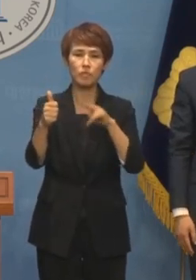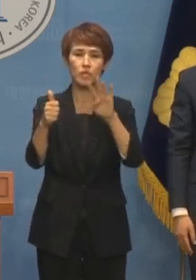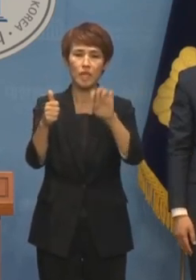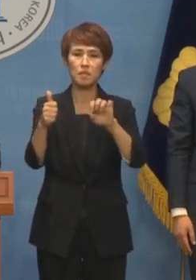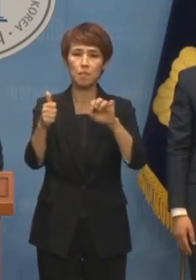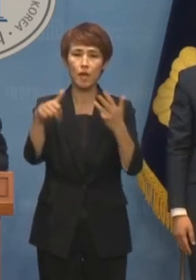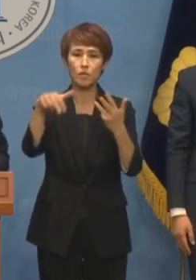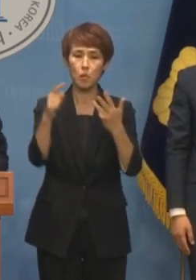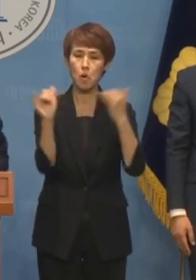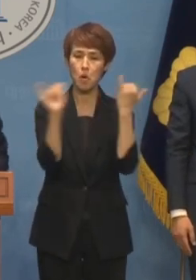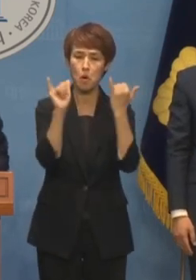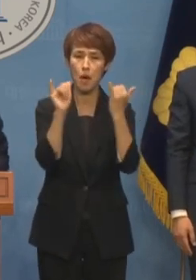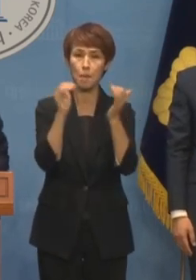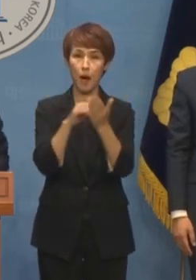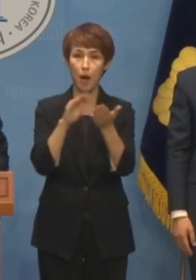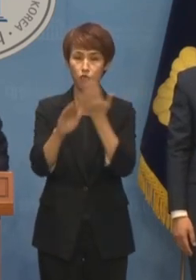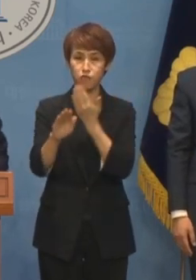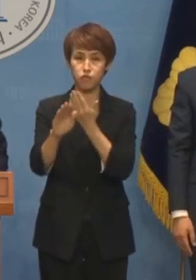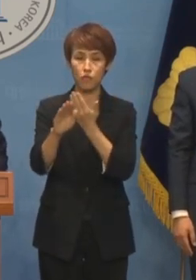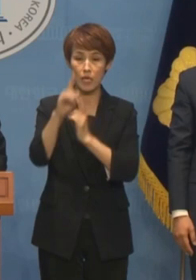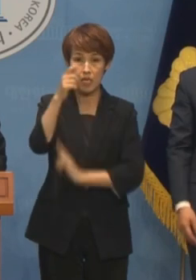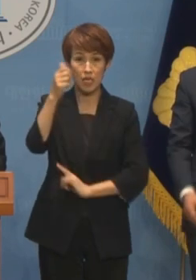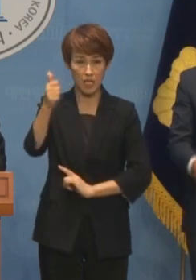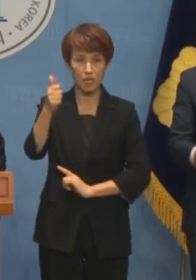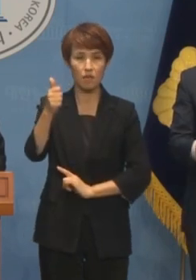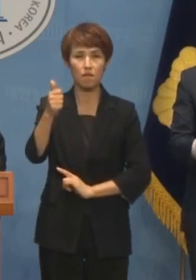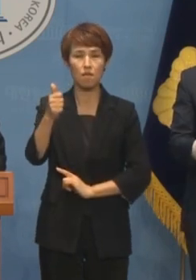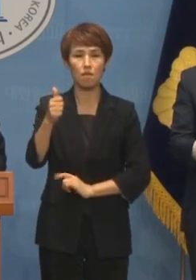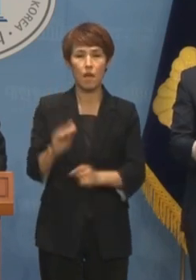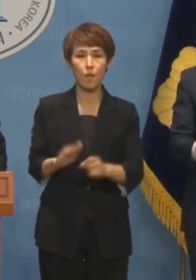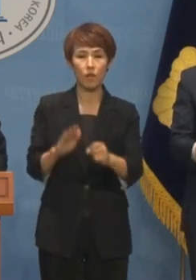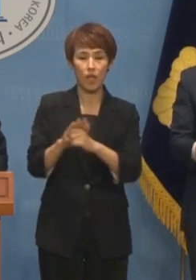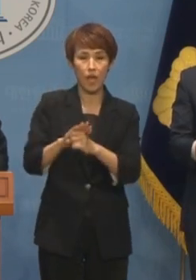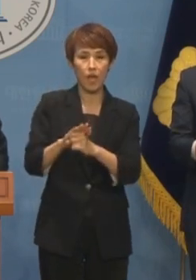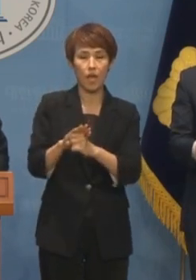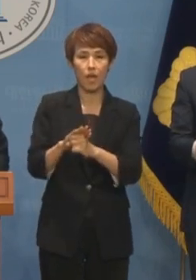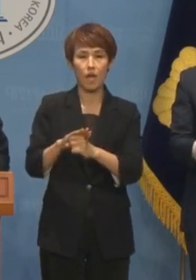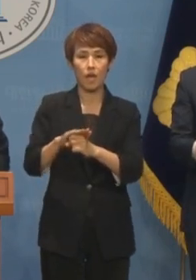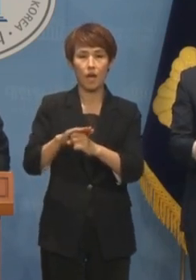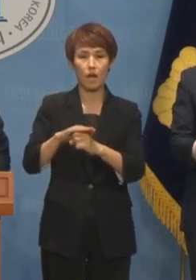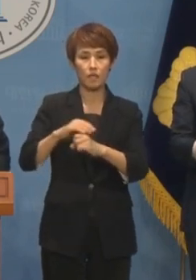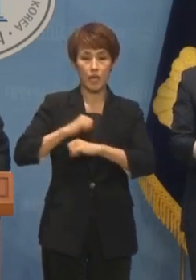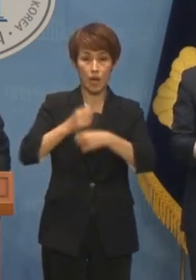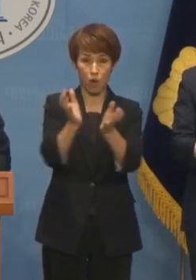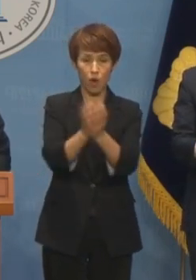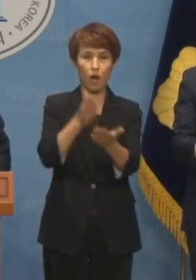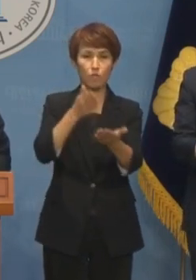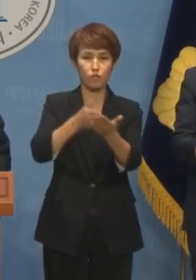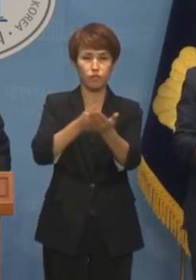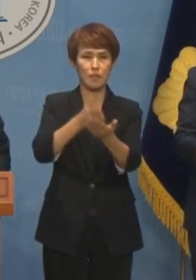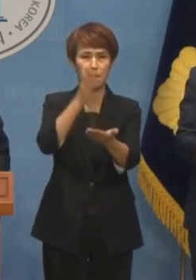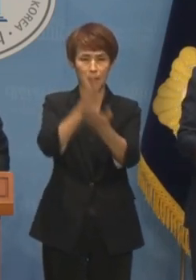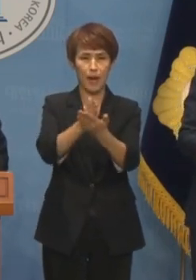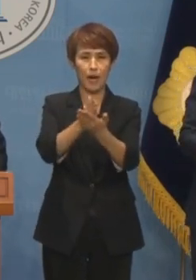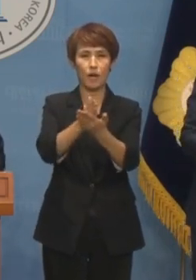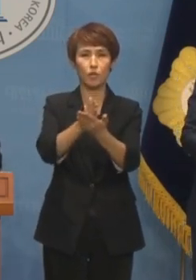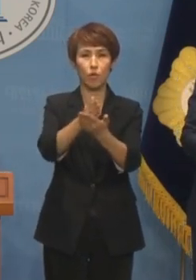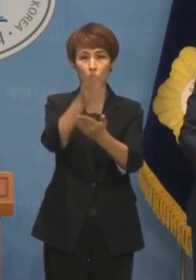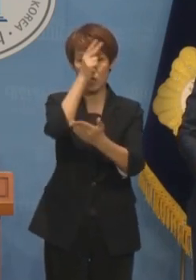통화 직후 이 전 장관은 김계환 해병대 사령관에게 브리핑 취소와 이첩 보류를